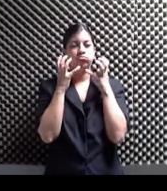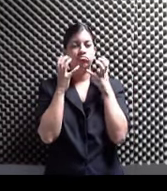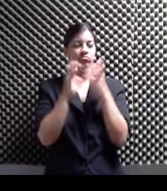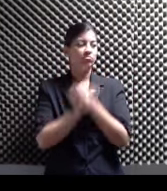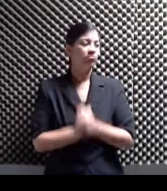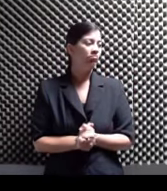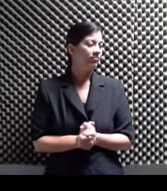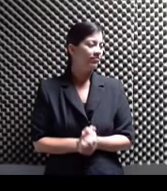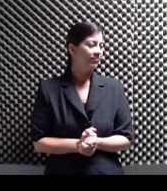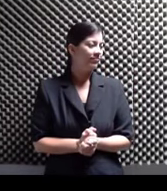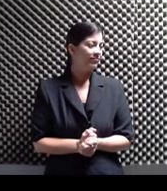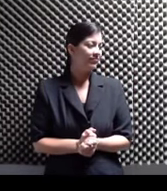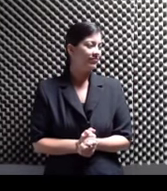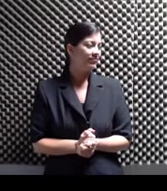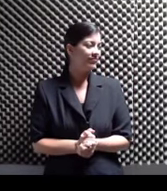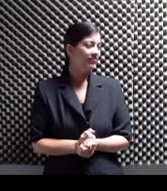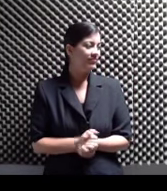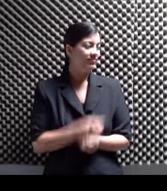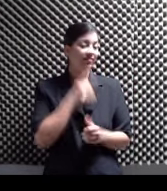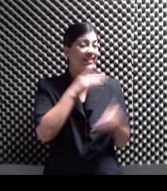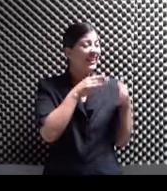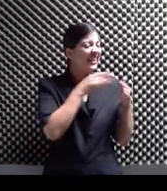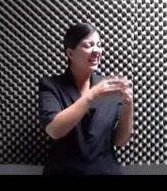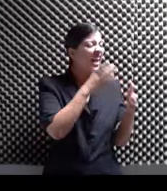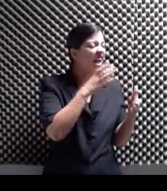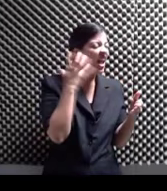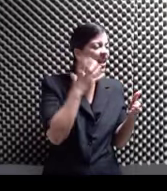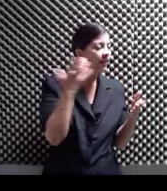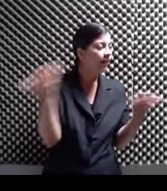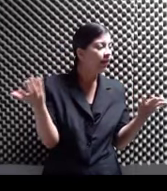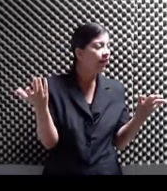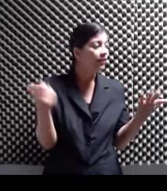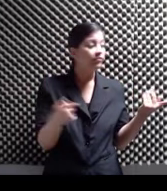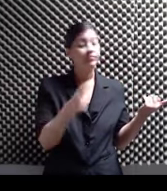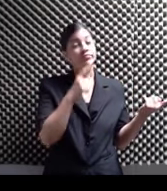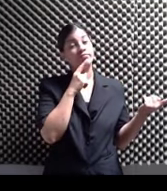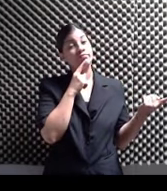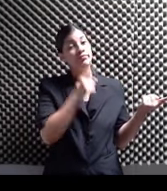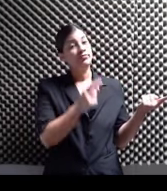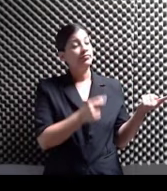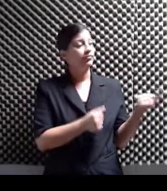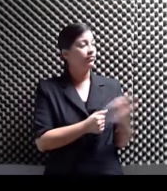Sí, pero la esquina caliente, cuéntame. Eso implica muchas cosas. Eso es un texto de...